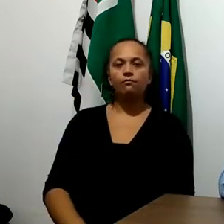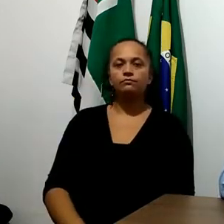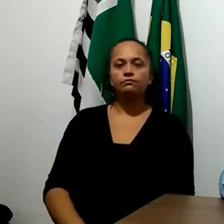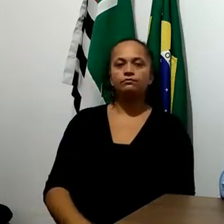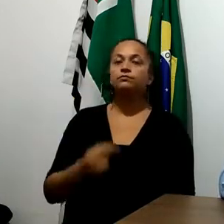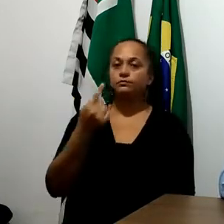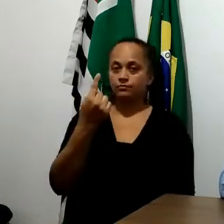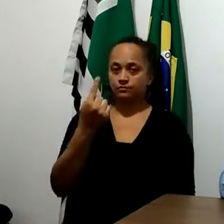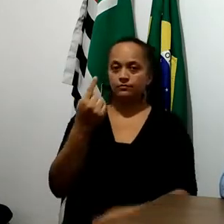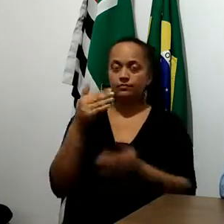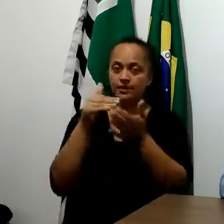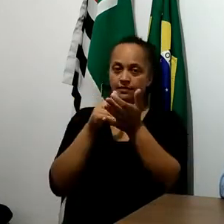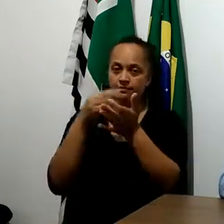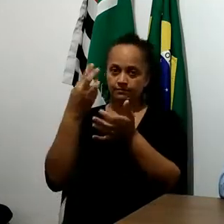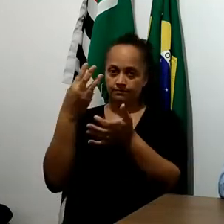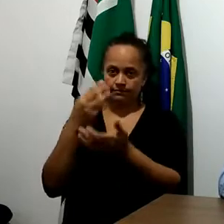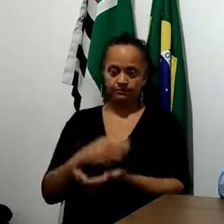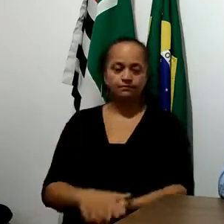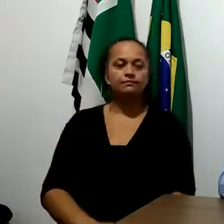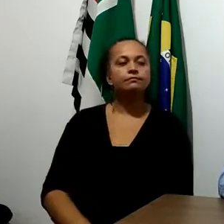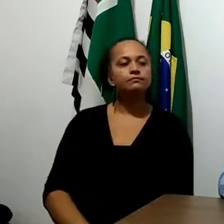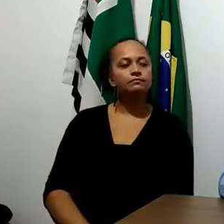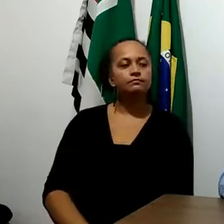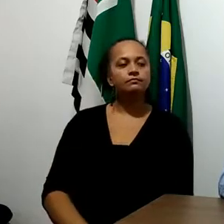versículo 1.